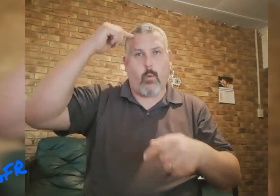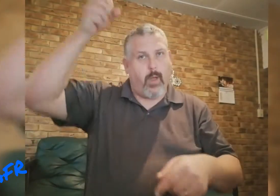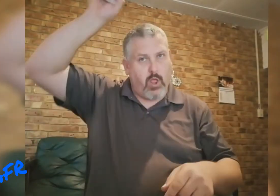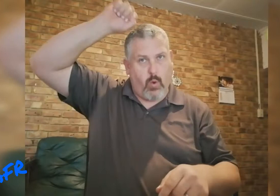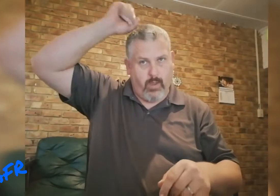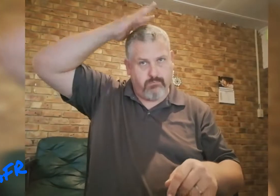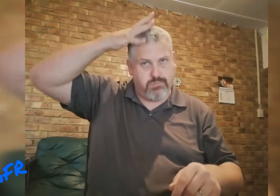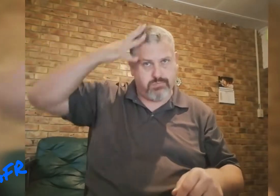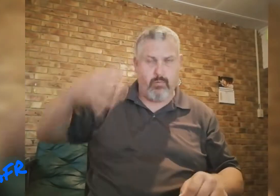kop uitgegooi.